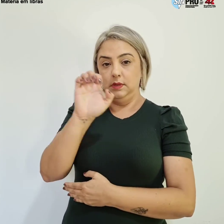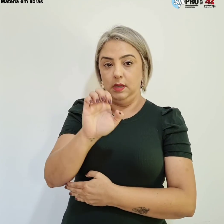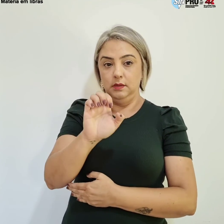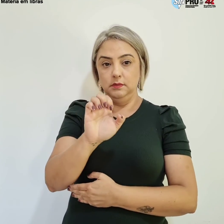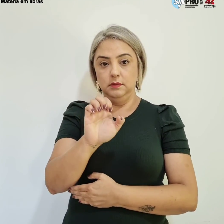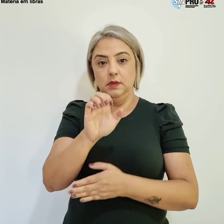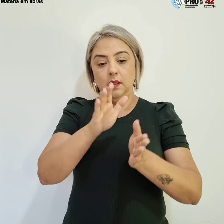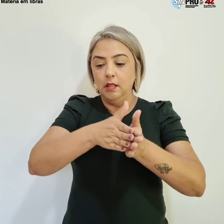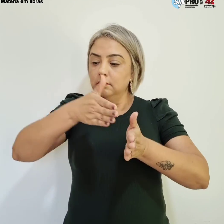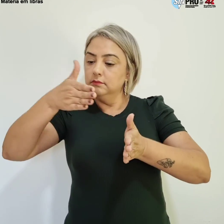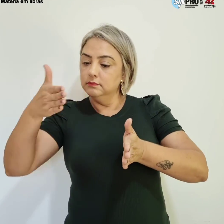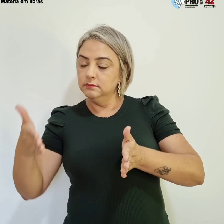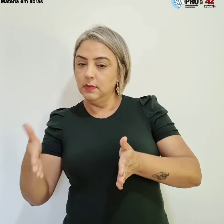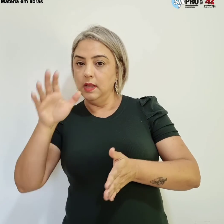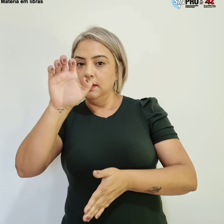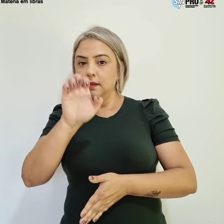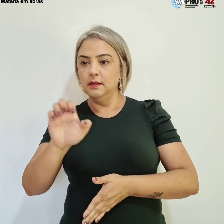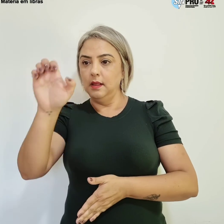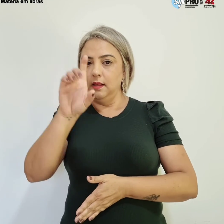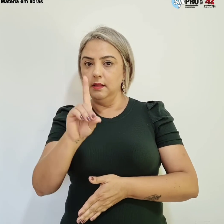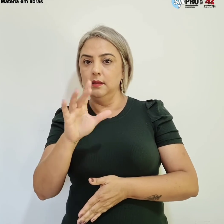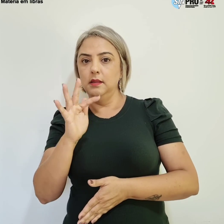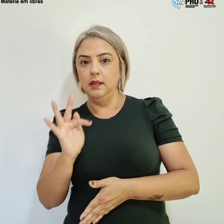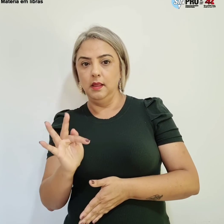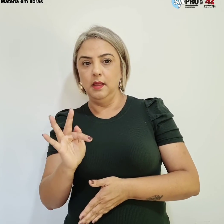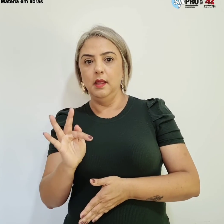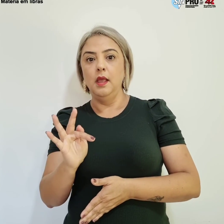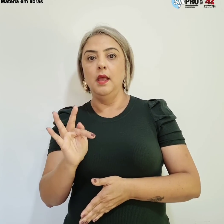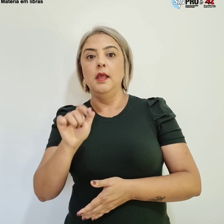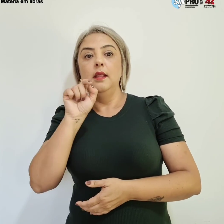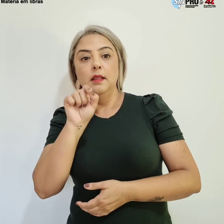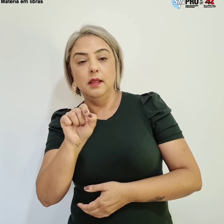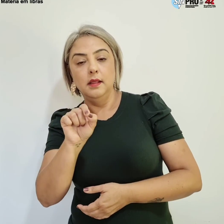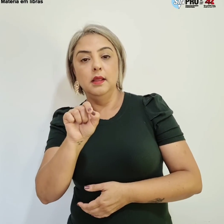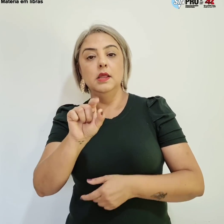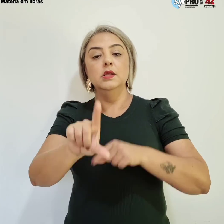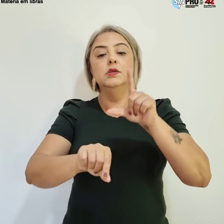as etapas estadual e distrital, por sua vez, elegem